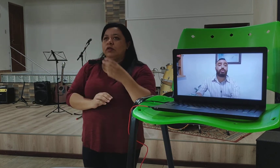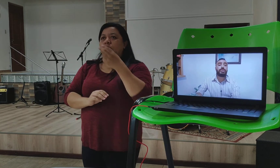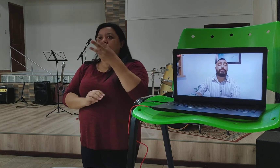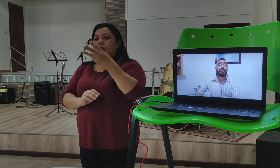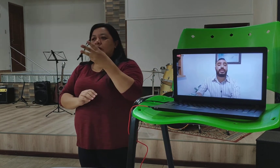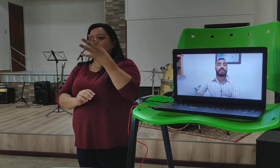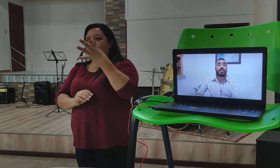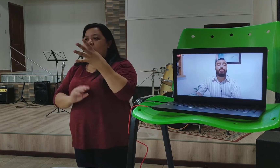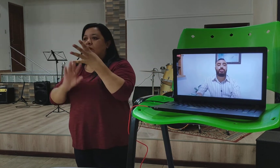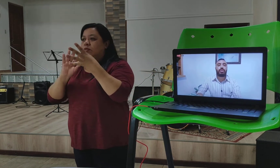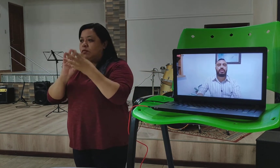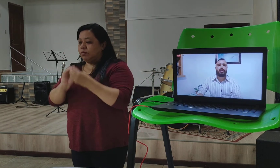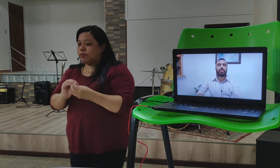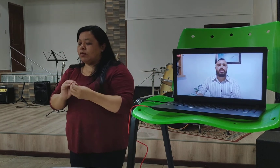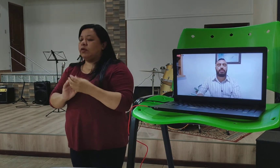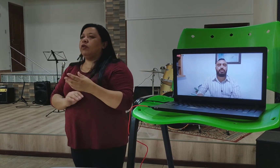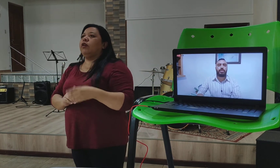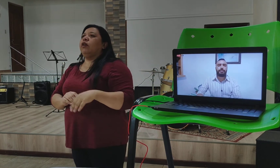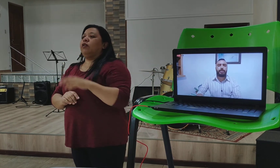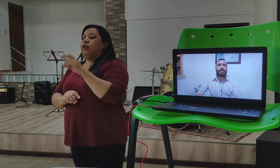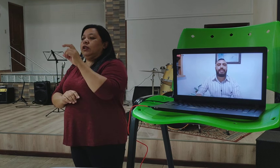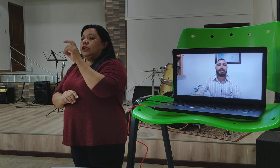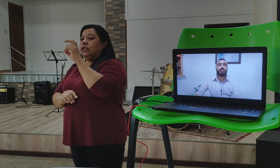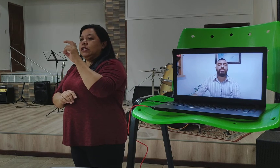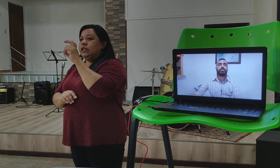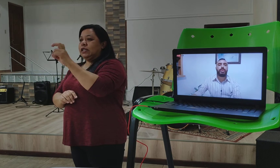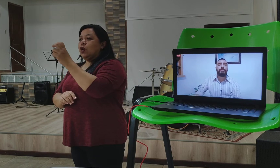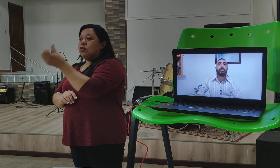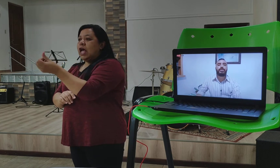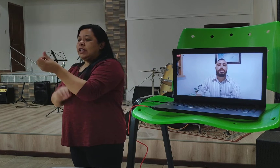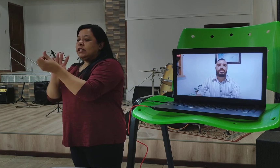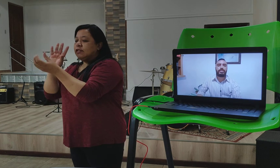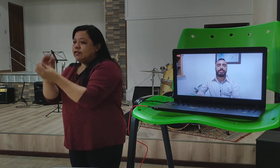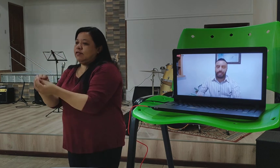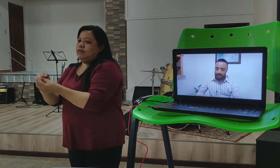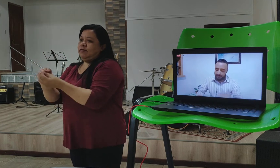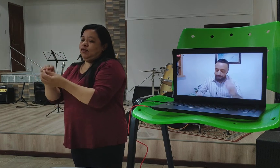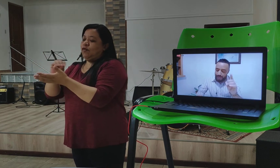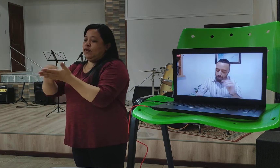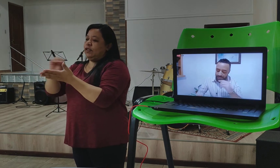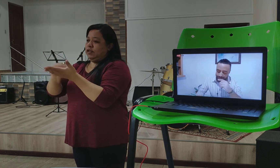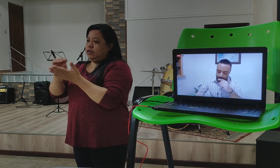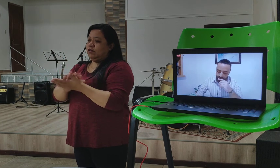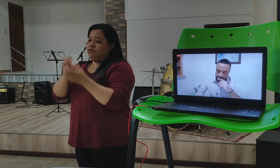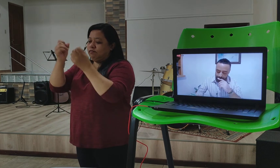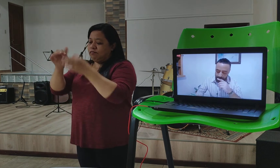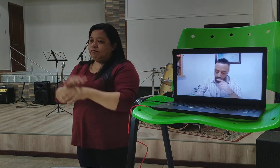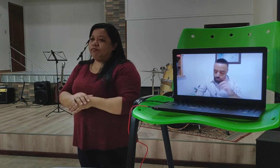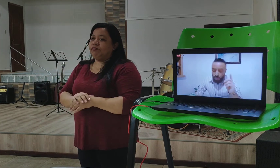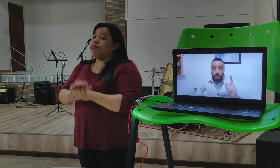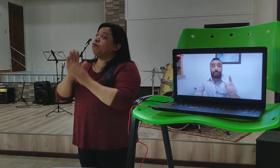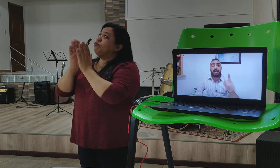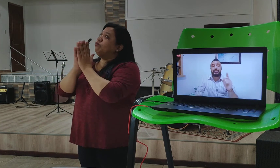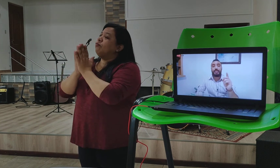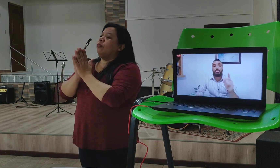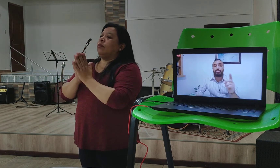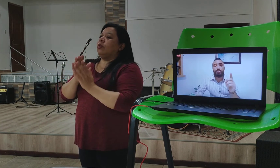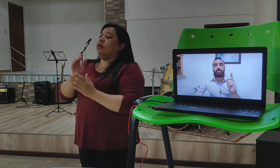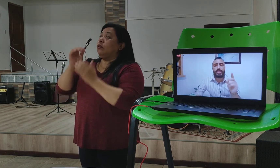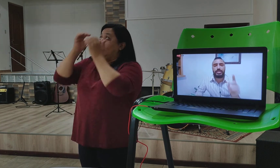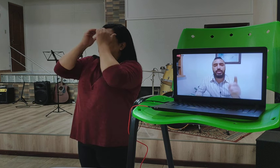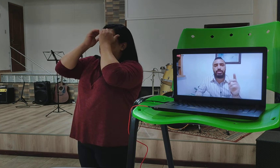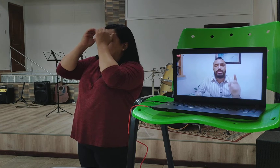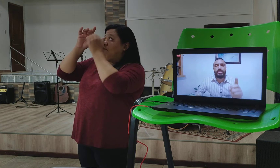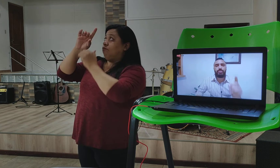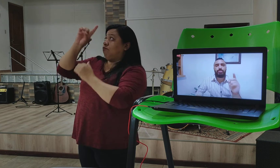2 últimos versículos nós encontramos palavras muito importantes da oração de Davi. Um homem segundo